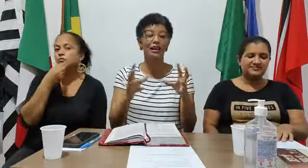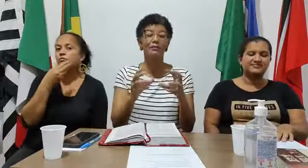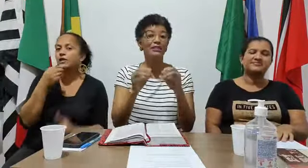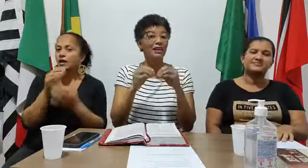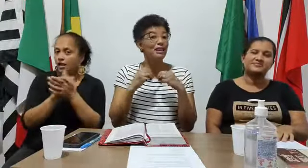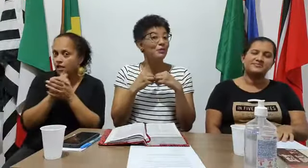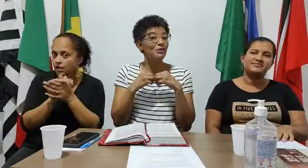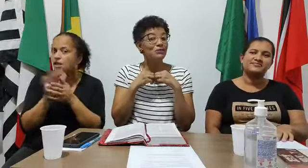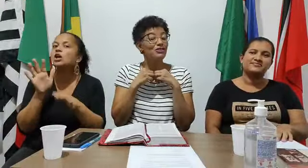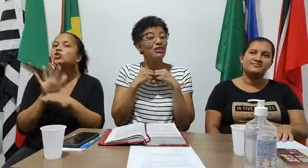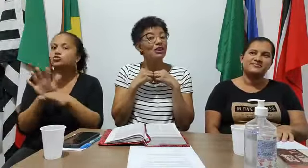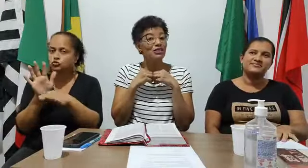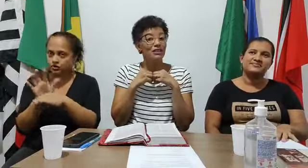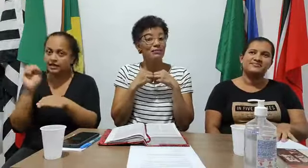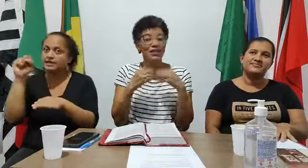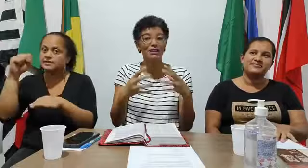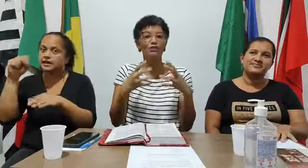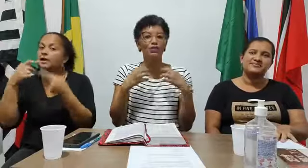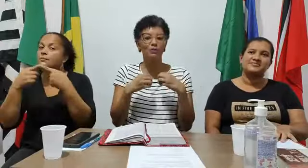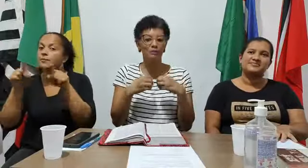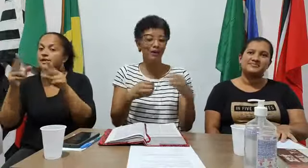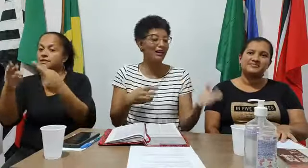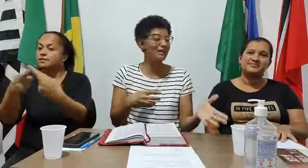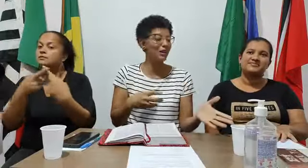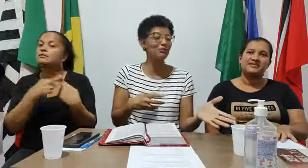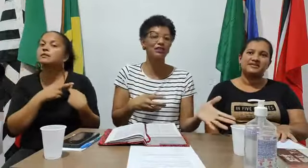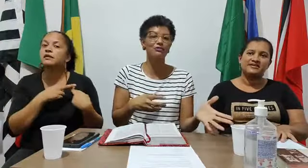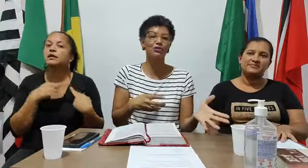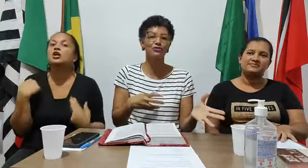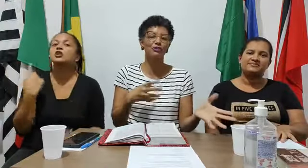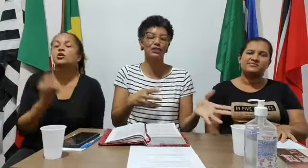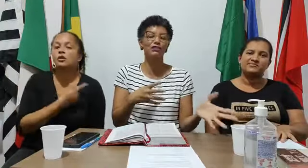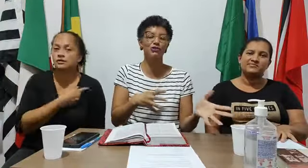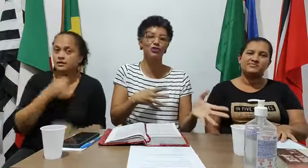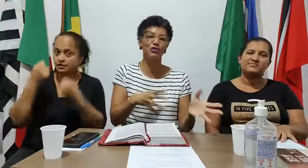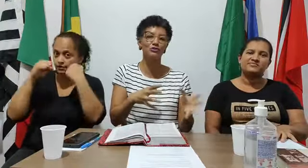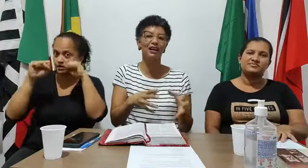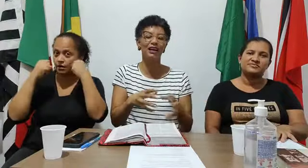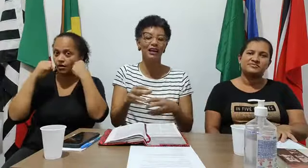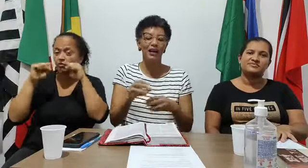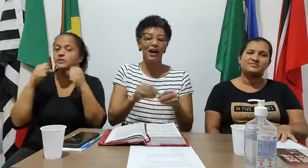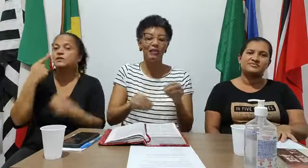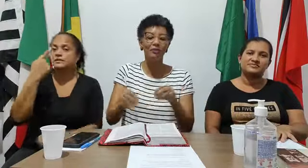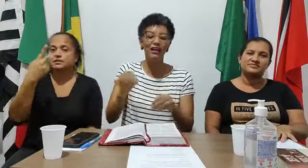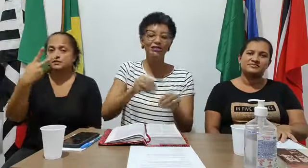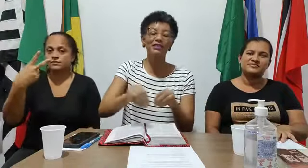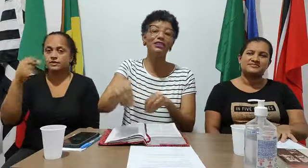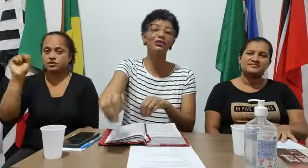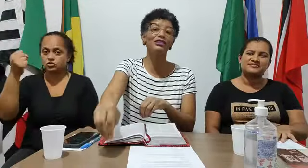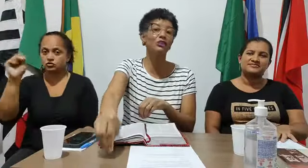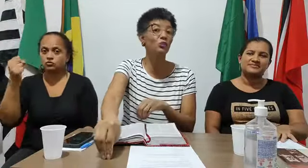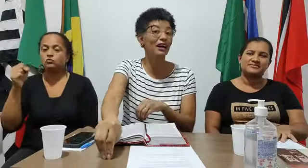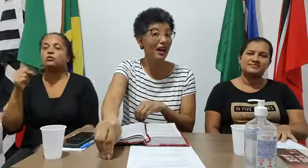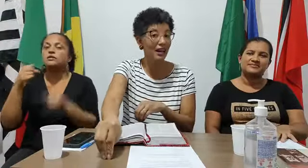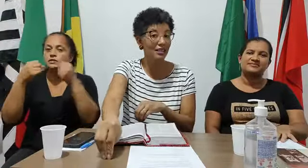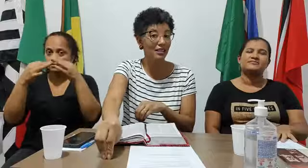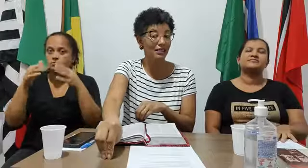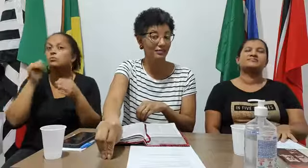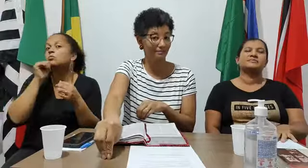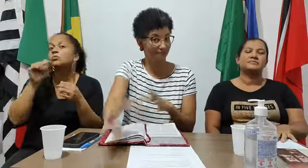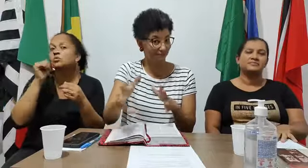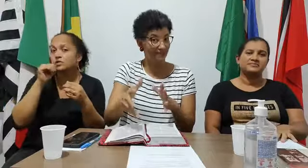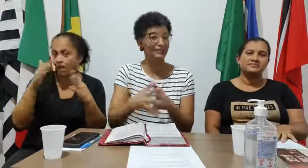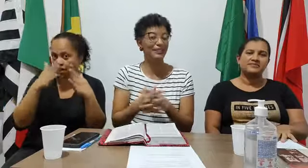tá? Mas a responsabilidade é nossa, porque esse é o nosso papel. Lá em Salmo 128 fala, a mulher no interior da tua